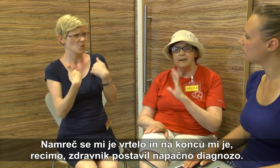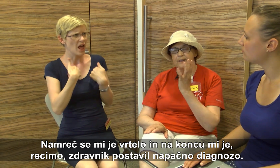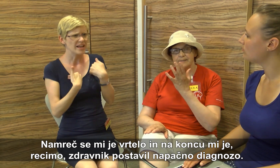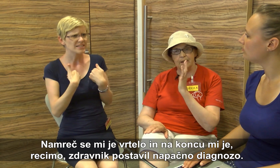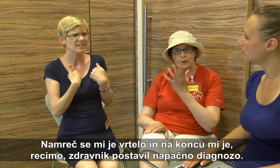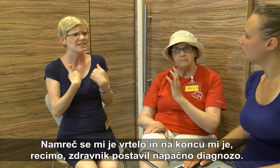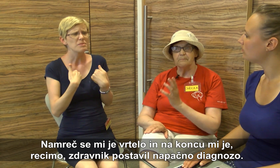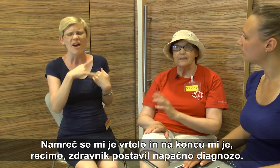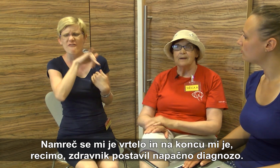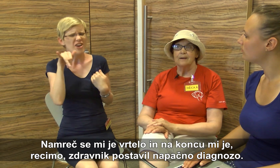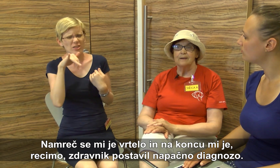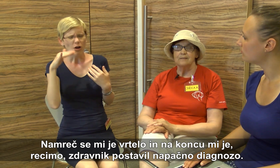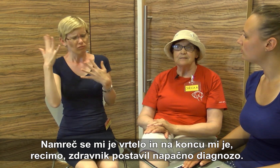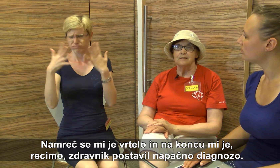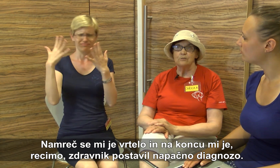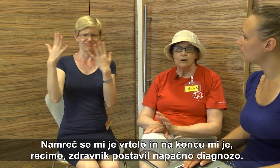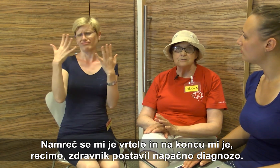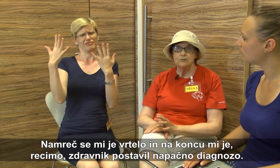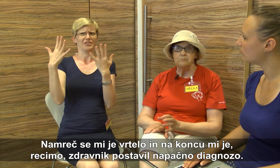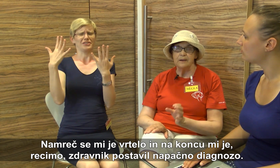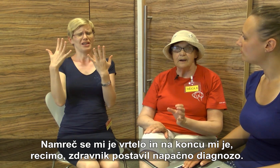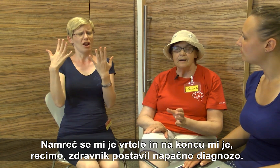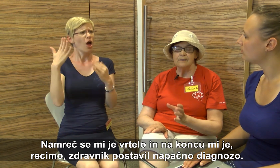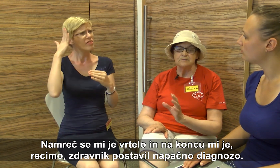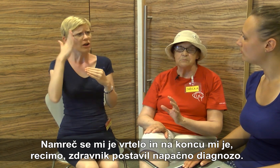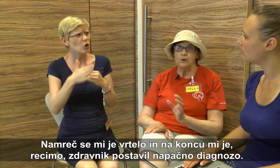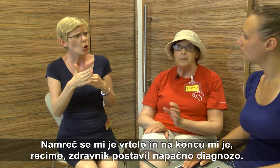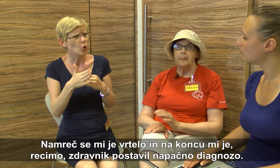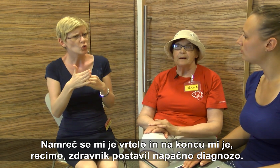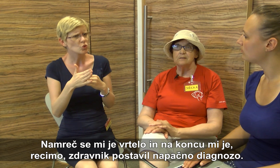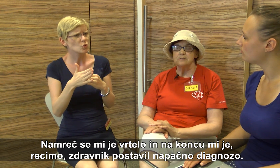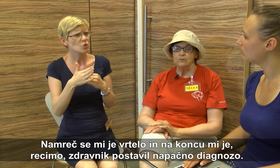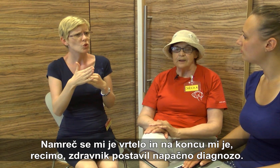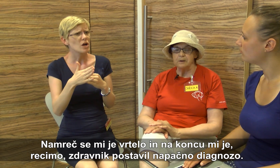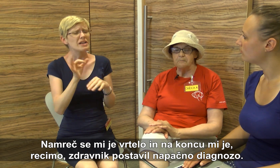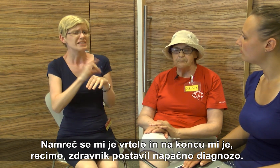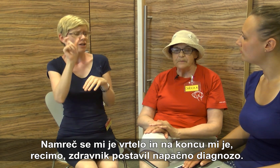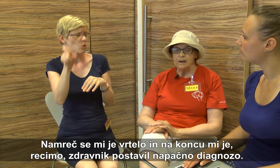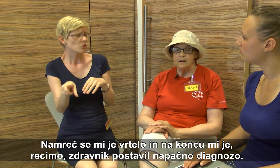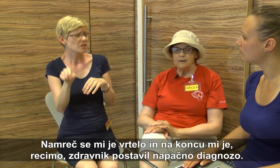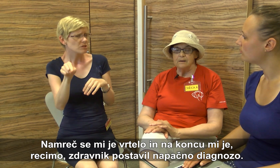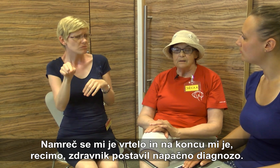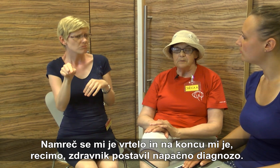se mi je vrtelo in na koncu mi je recimo zdravnik